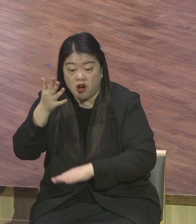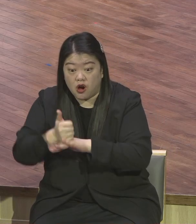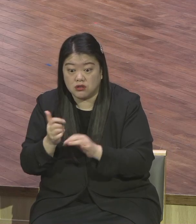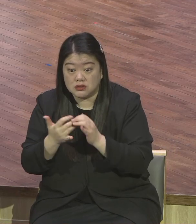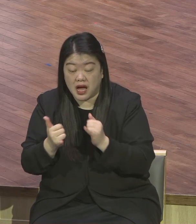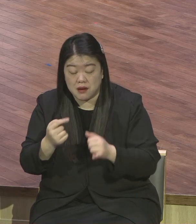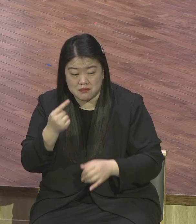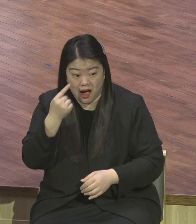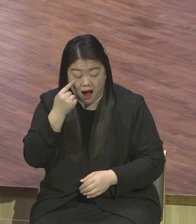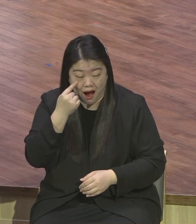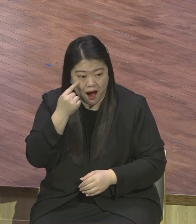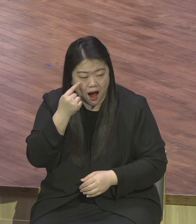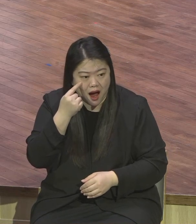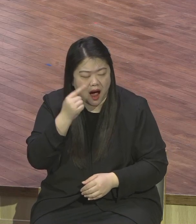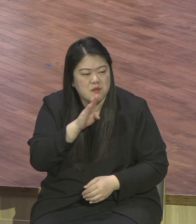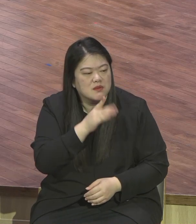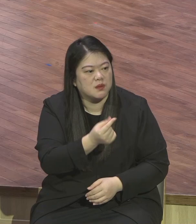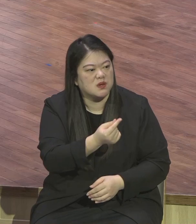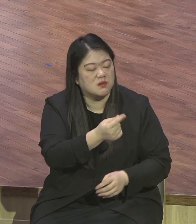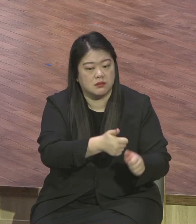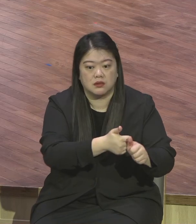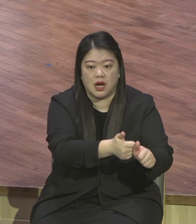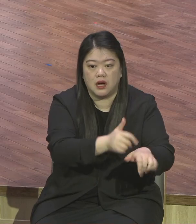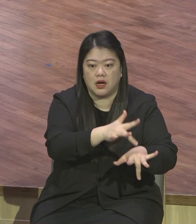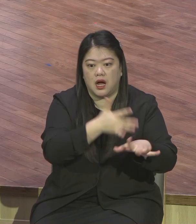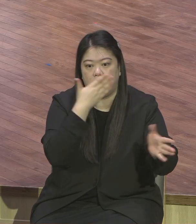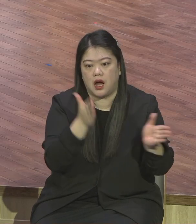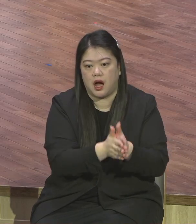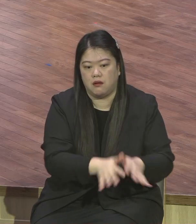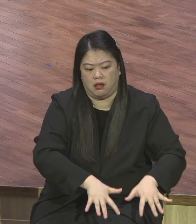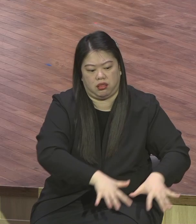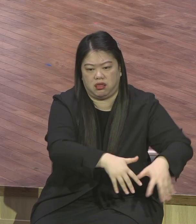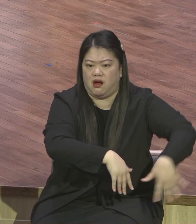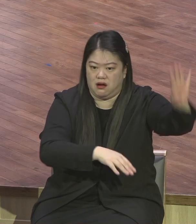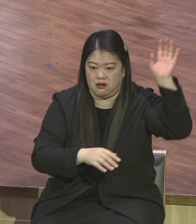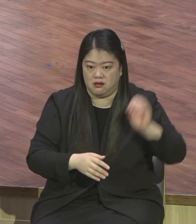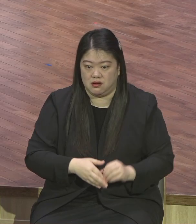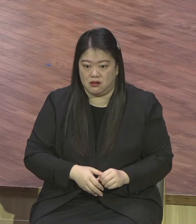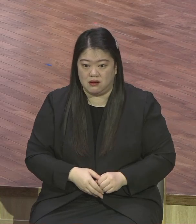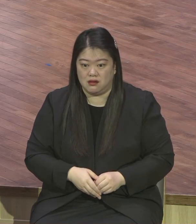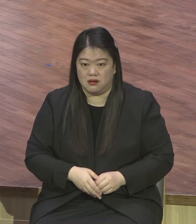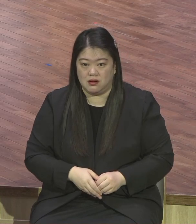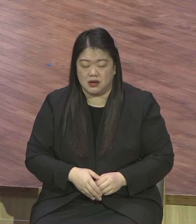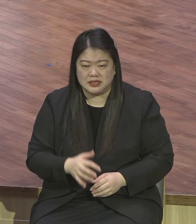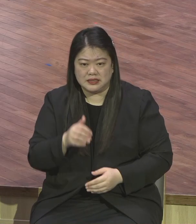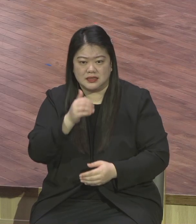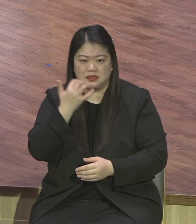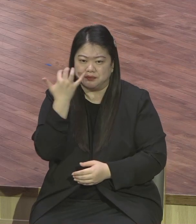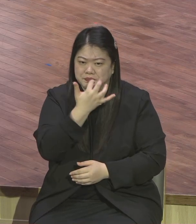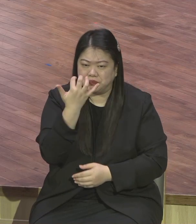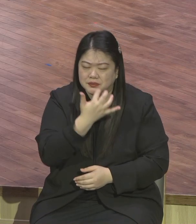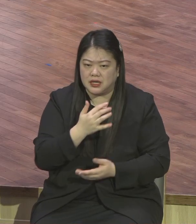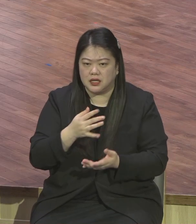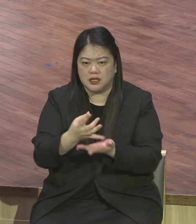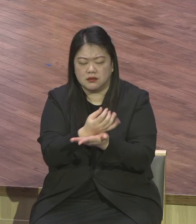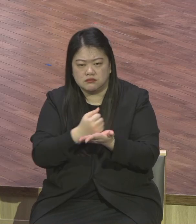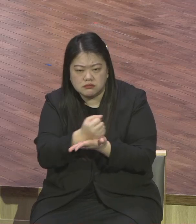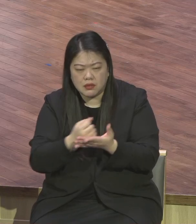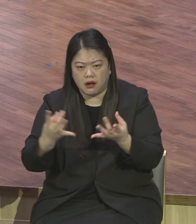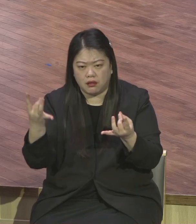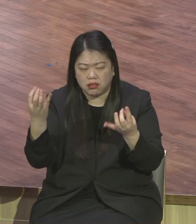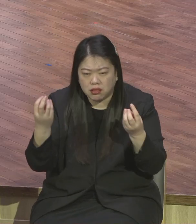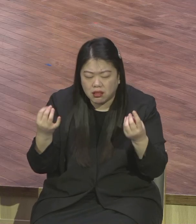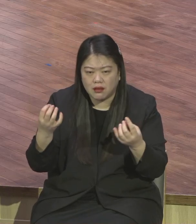보세요. 육체 일은 분명하니 곧 음행과 더러운 것과 호색과 우상숭배와 주술과 원수 맺는